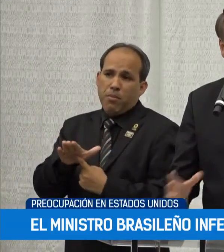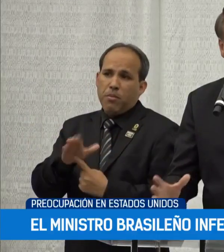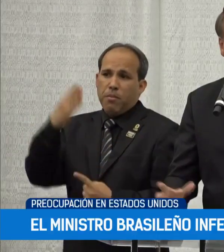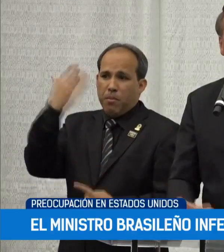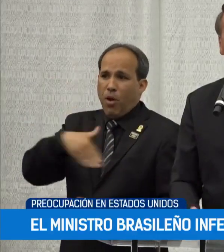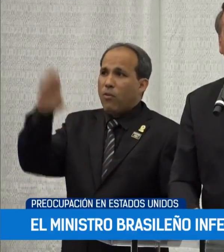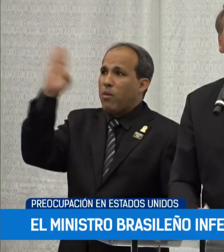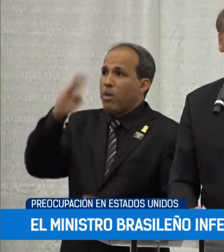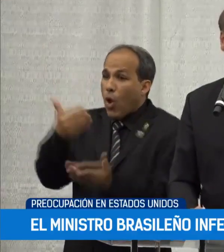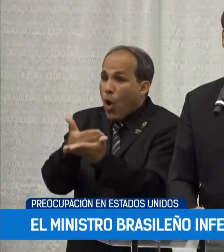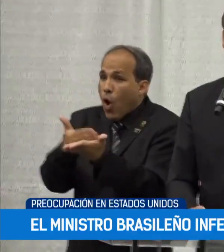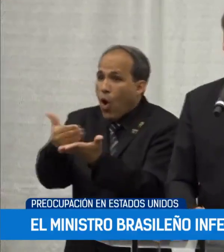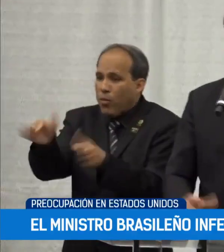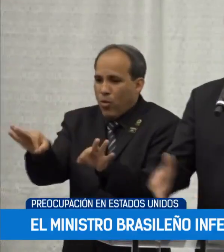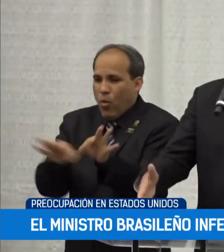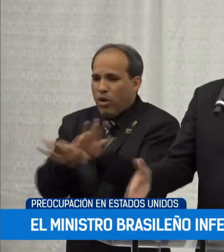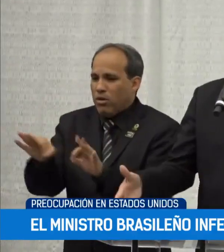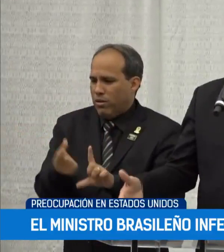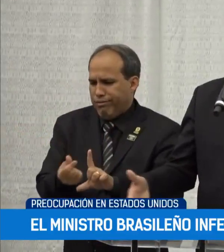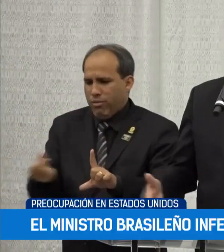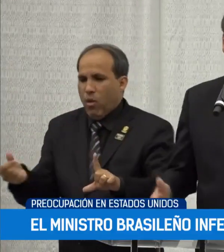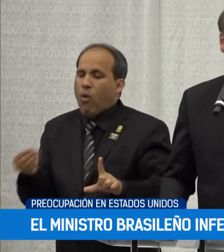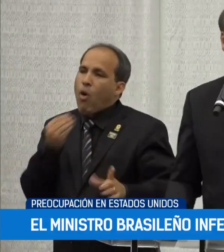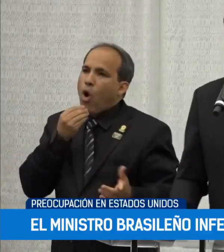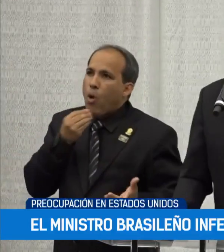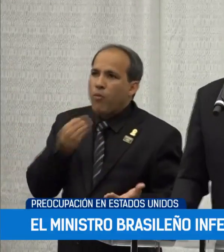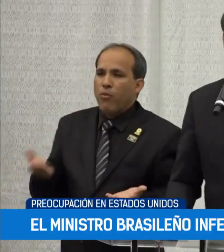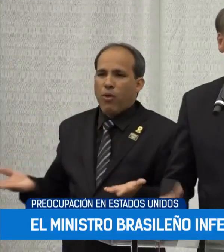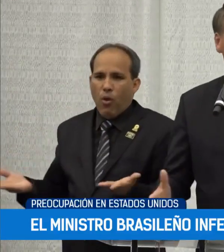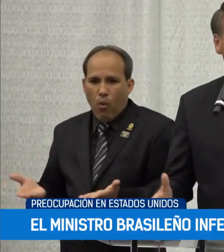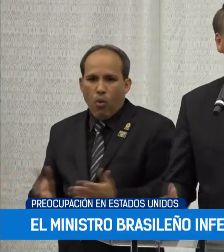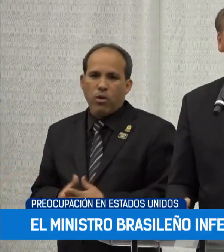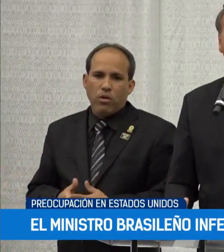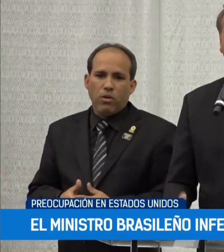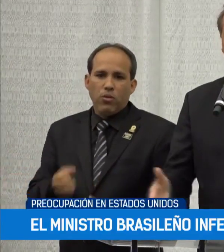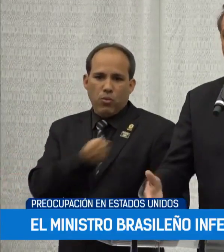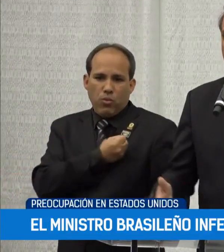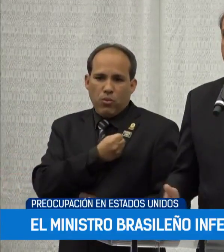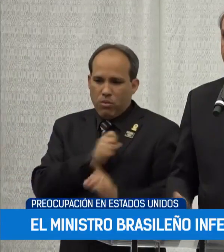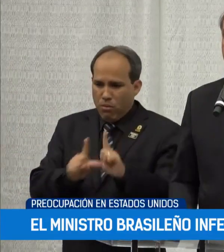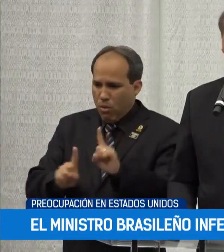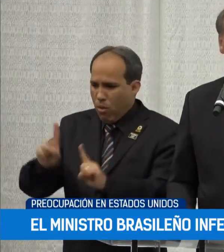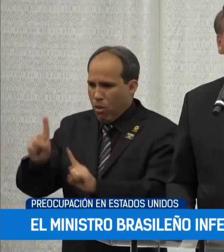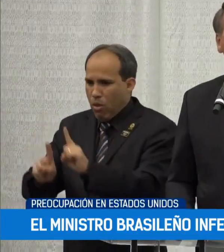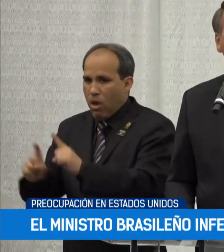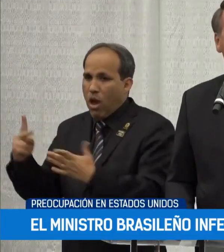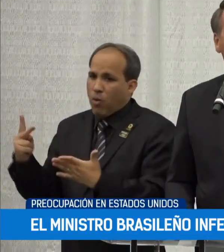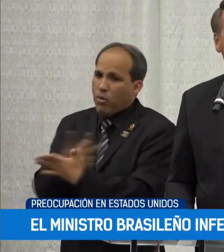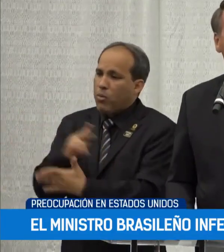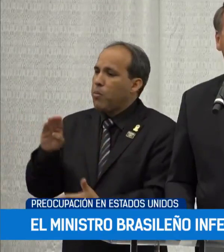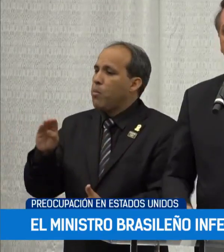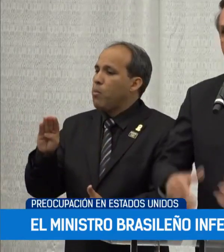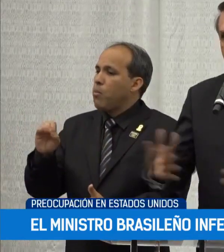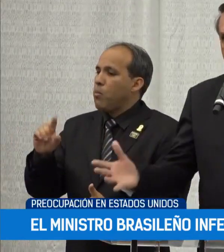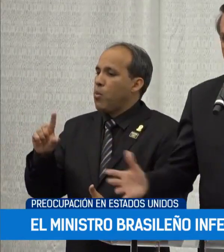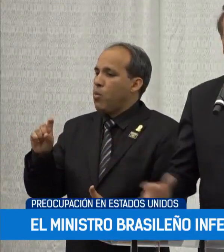de donald trump y también lo ha hecho mike pence el vicepresidente dijeron que no han tenido mucha interacción con el cartel